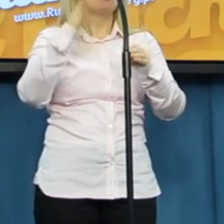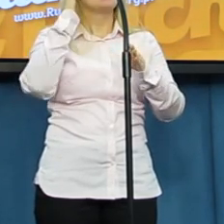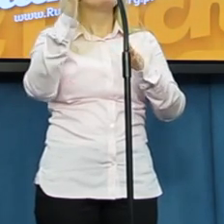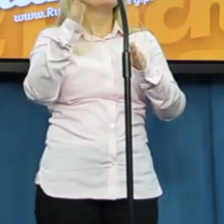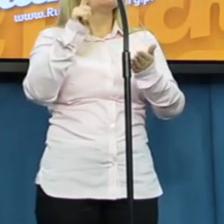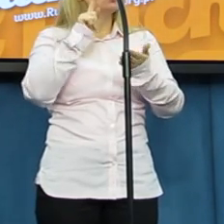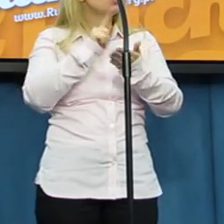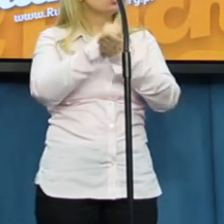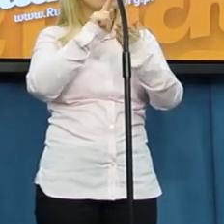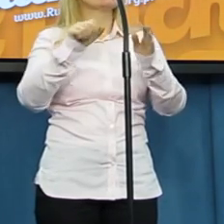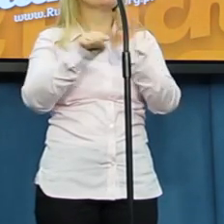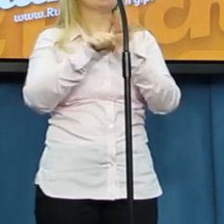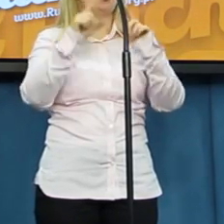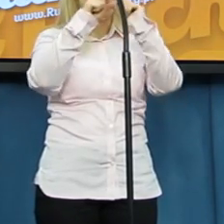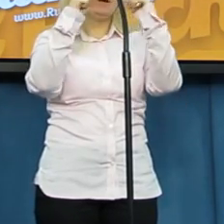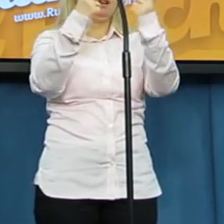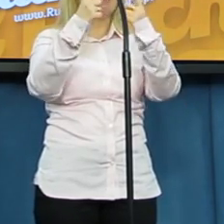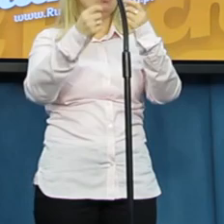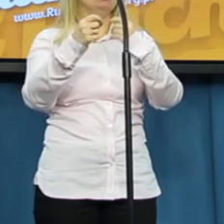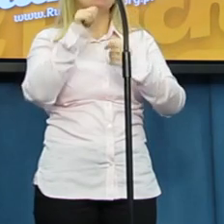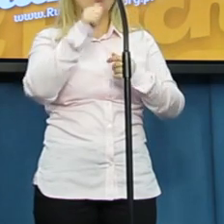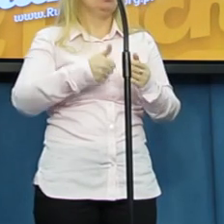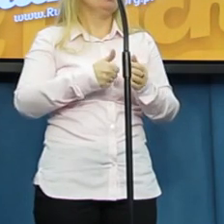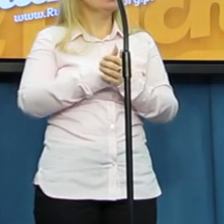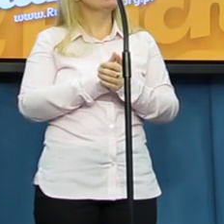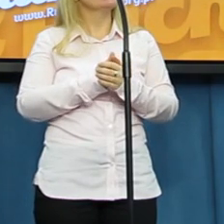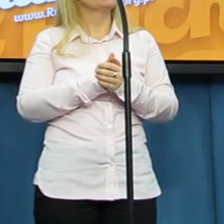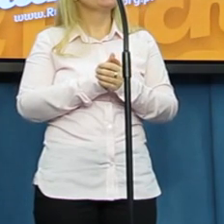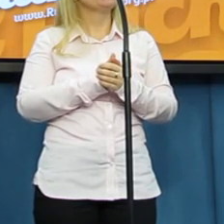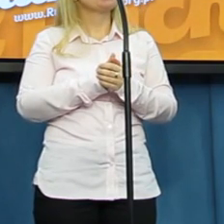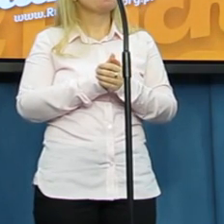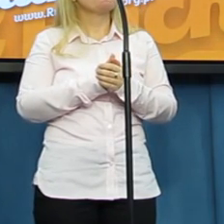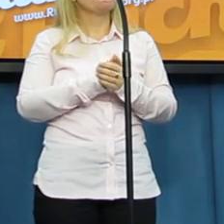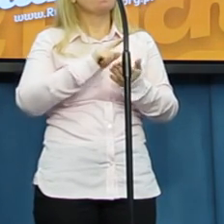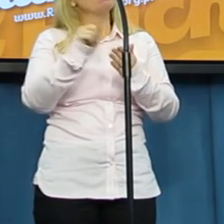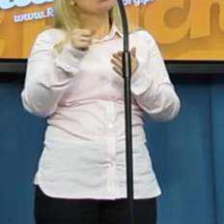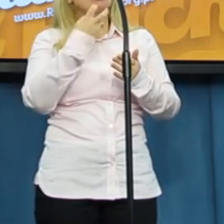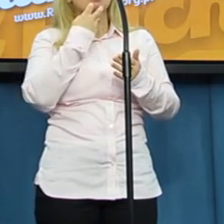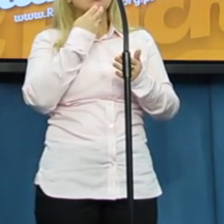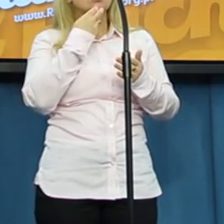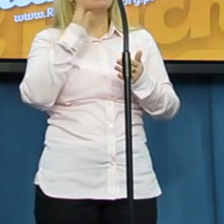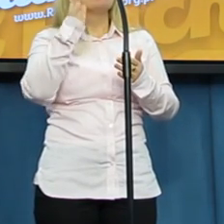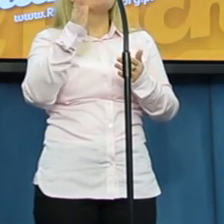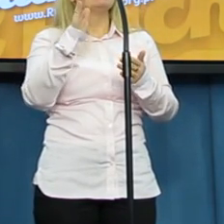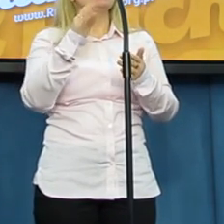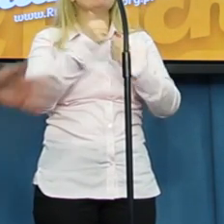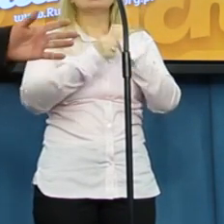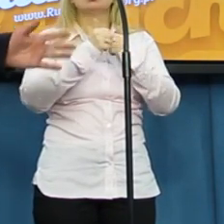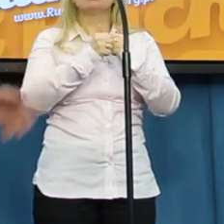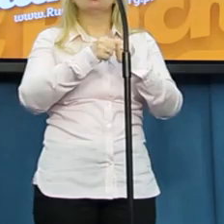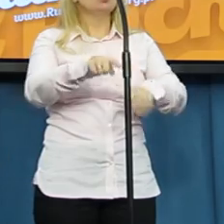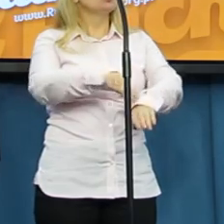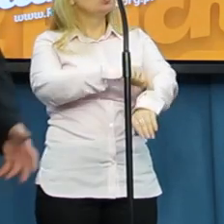wyborach do Parlamentu Europejskiego. Dlatego budujemy szerszą podstawę merytoryczną. Ale poza tą energetyką rozumiem, że w styczniu pojawi się dłuższa lista spraw. Tak, to ja